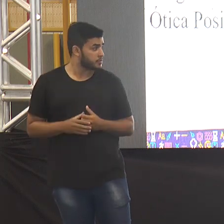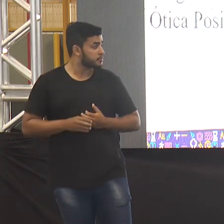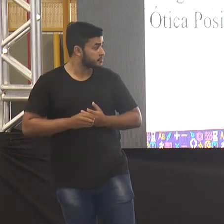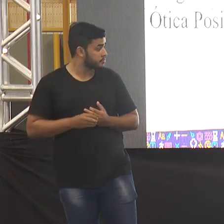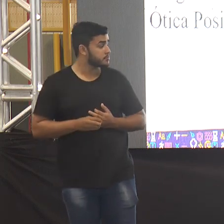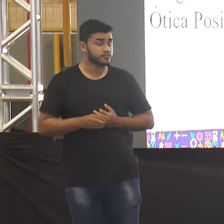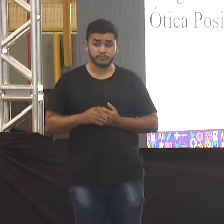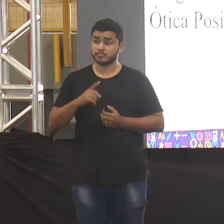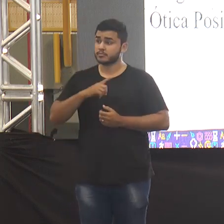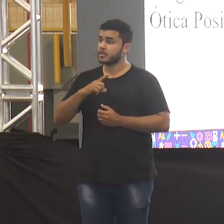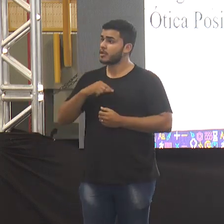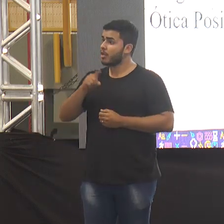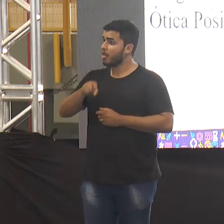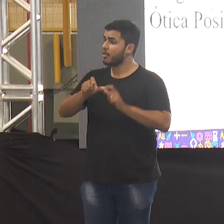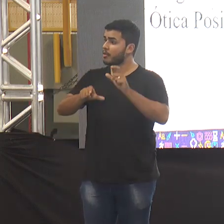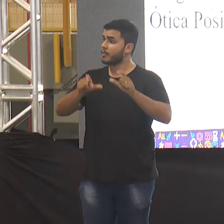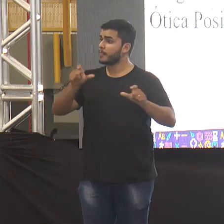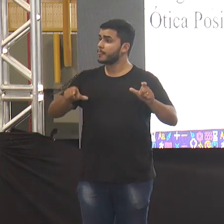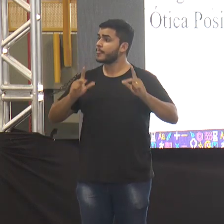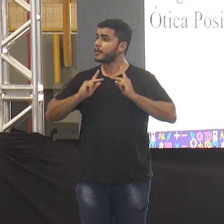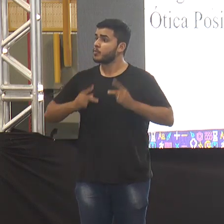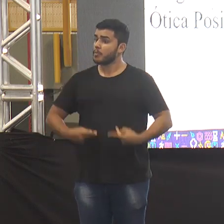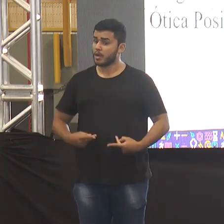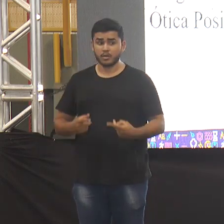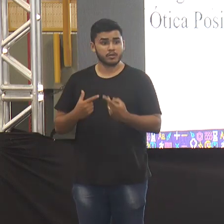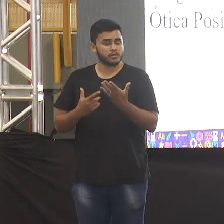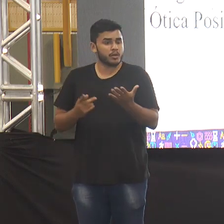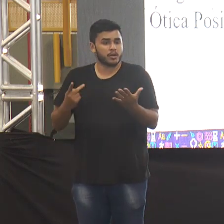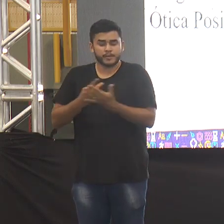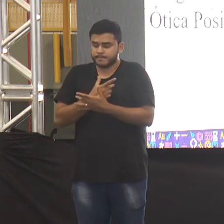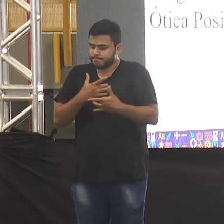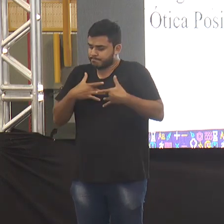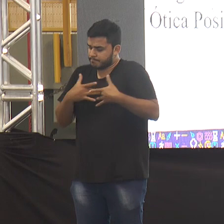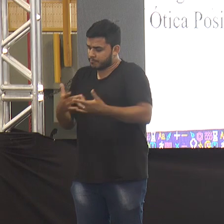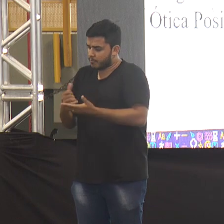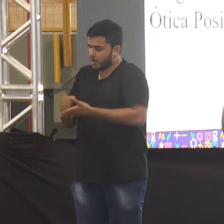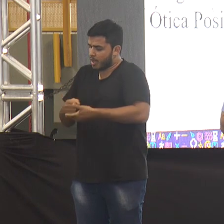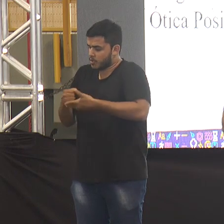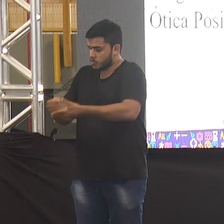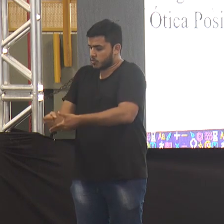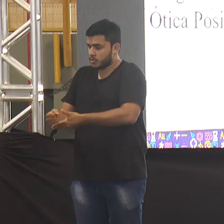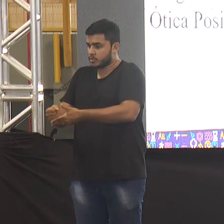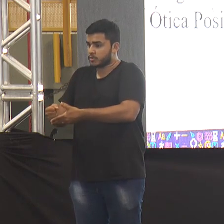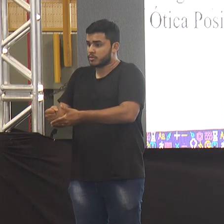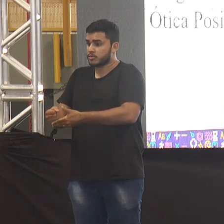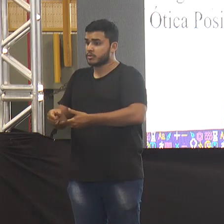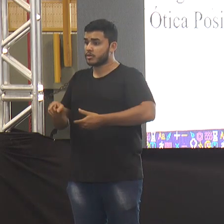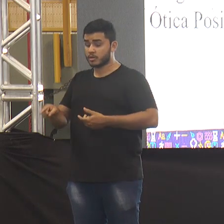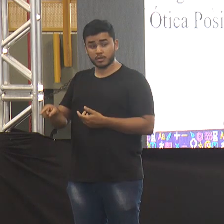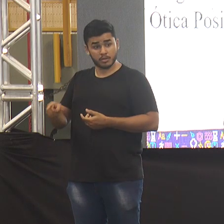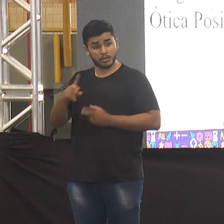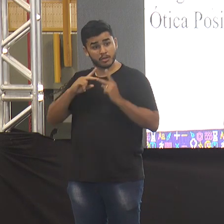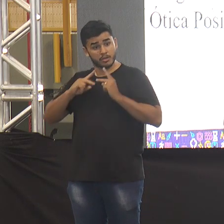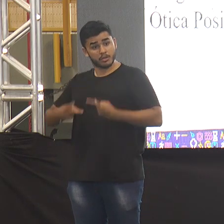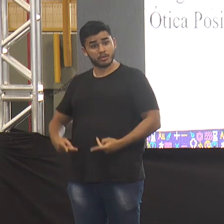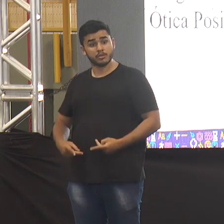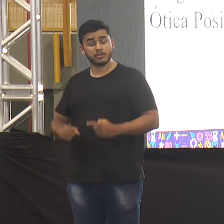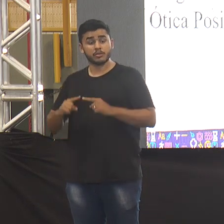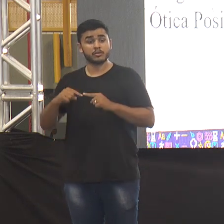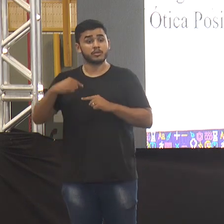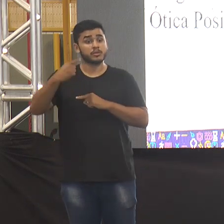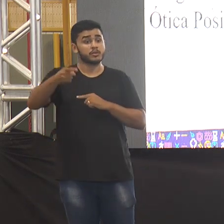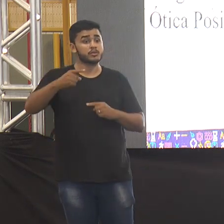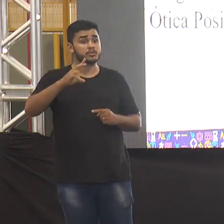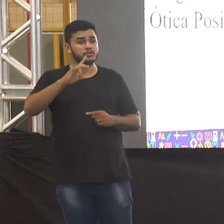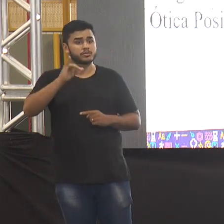ele é capaz de fazer uma boa ação num dia com um ser humano, com outro ser humano, e no